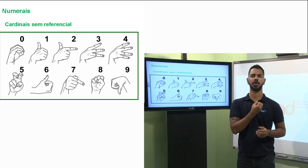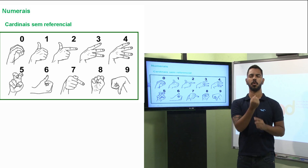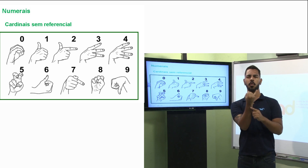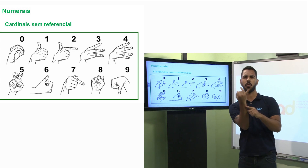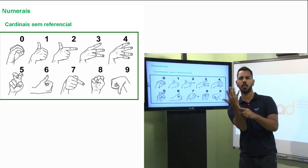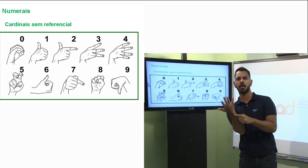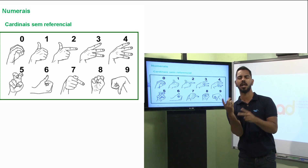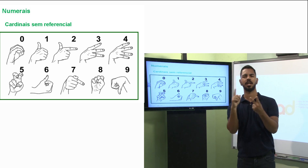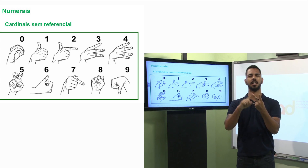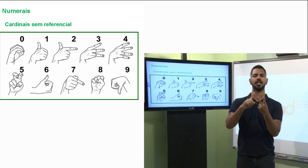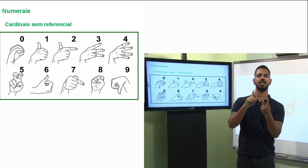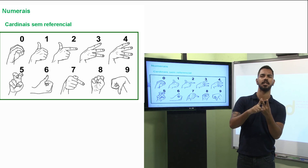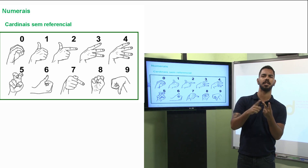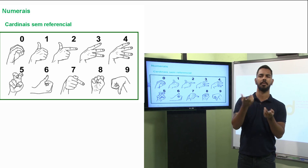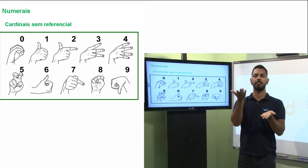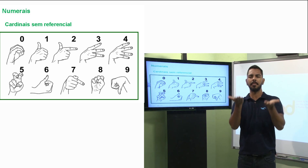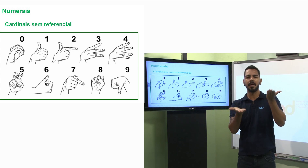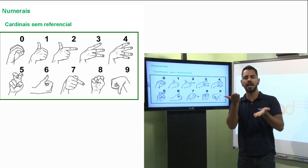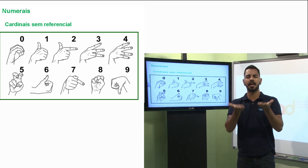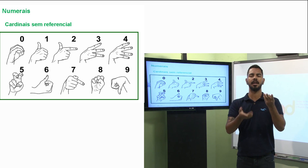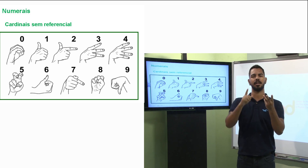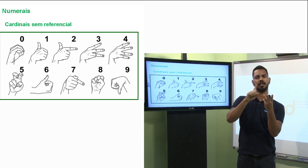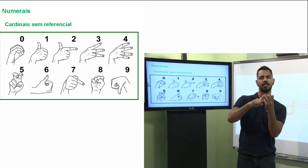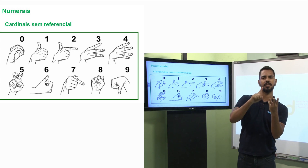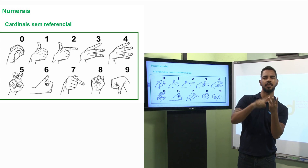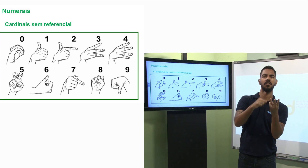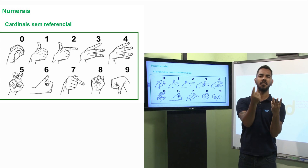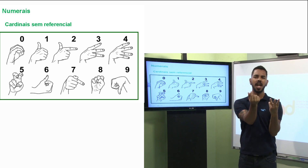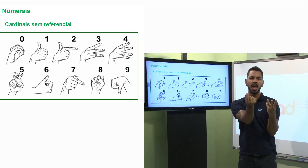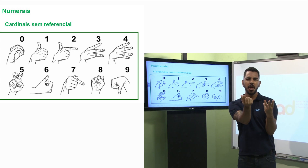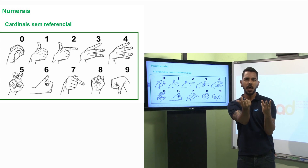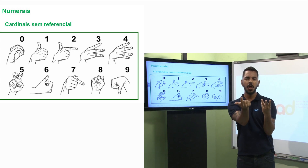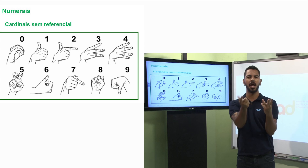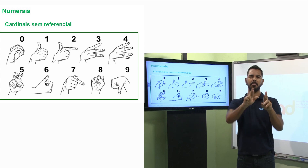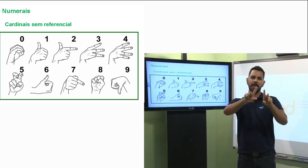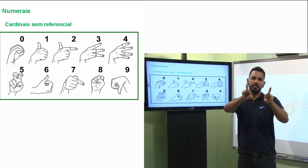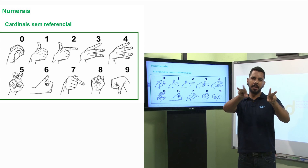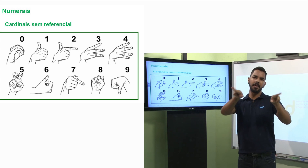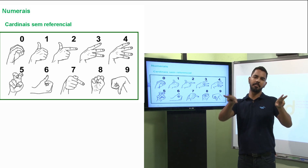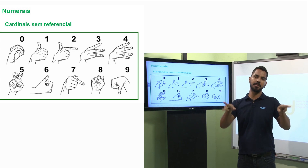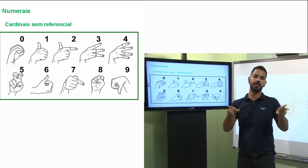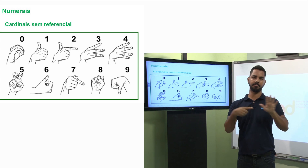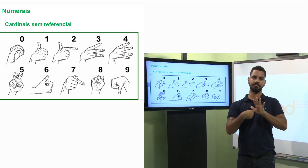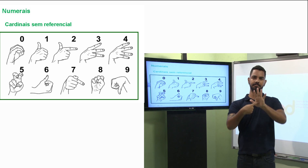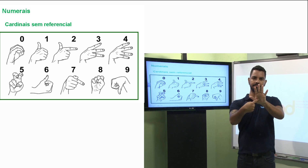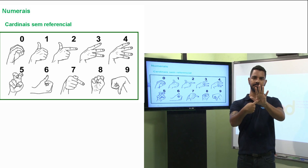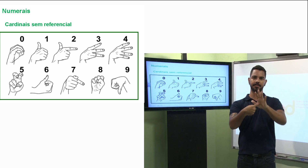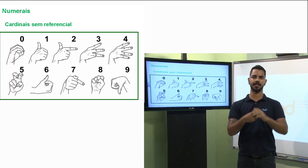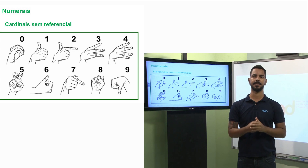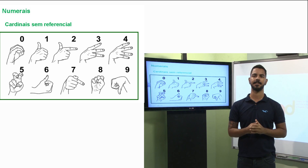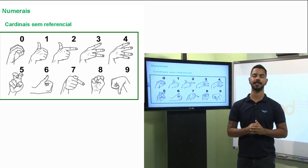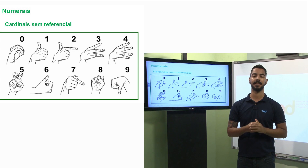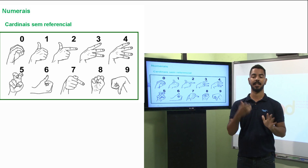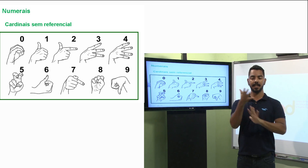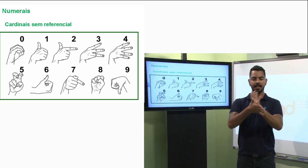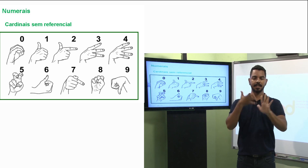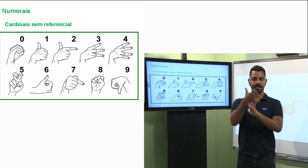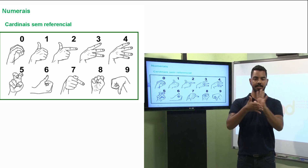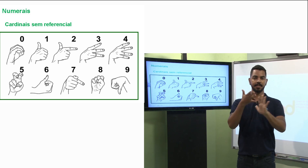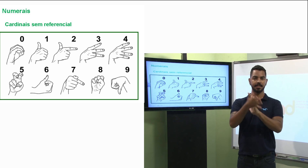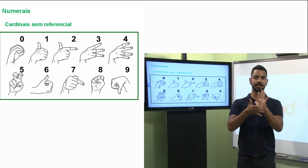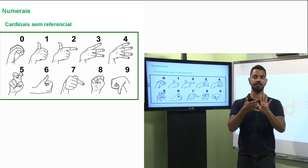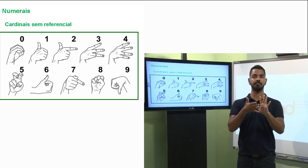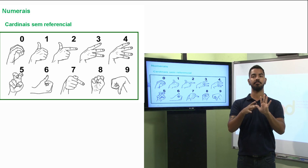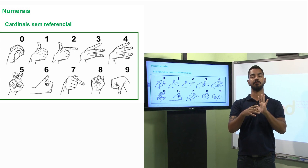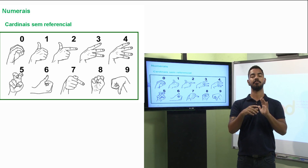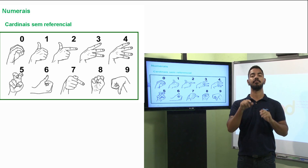valor monetário, peso, medida. Na língua brasileira de sinais, os numerais se apresentam com certa peculiaridade, como veremos